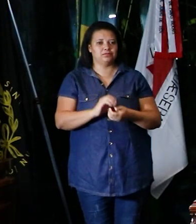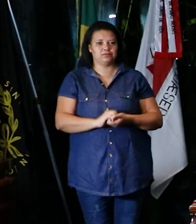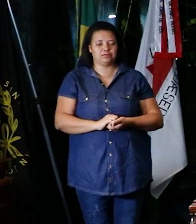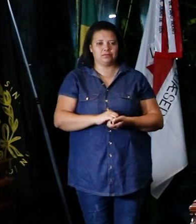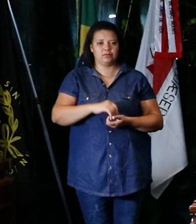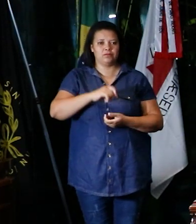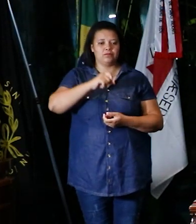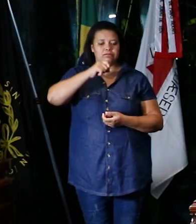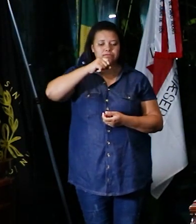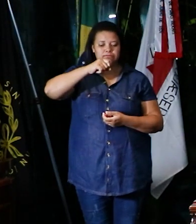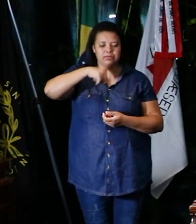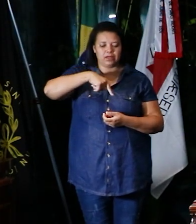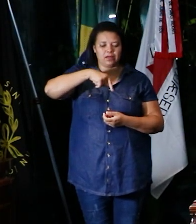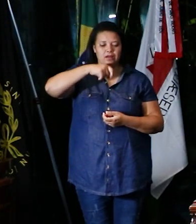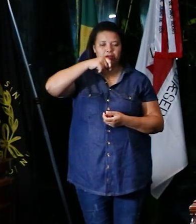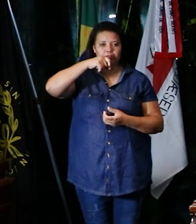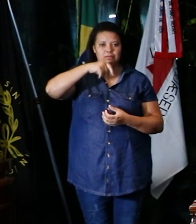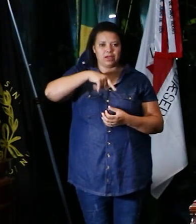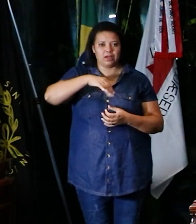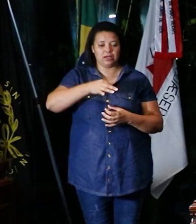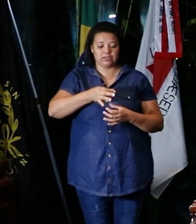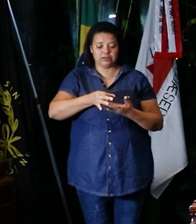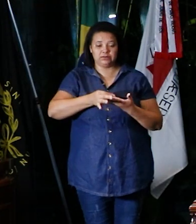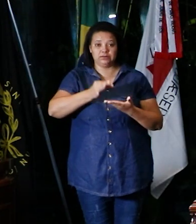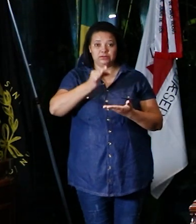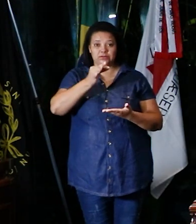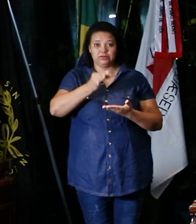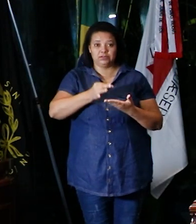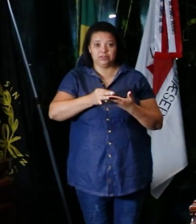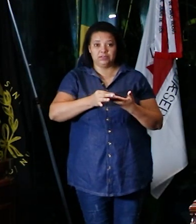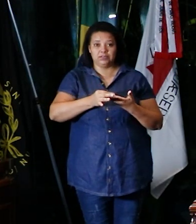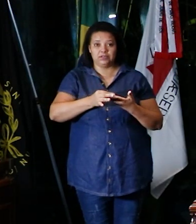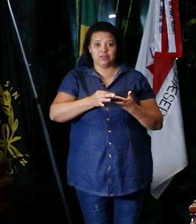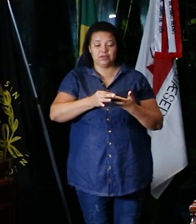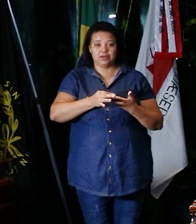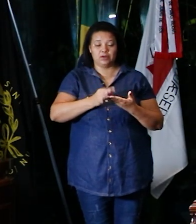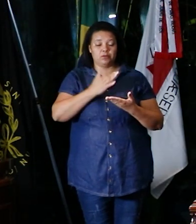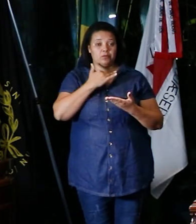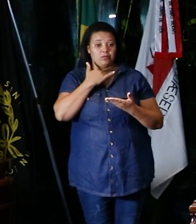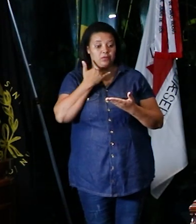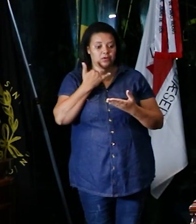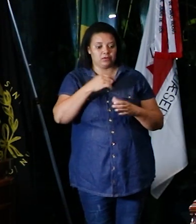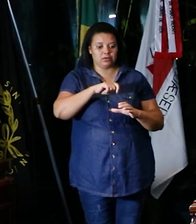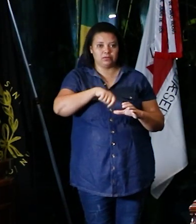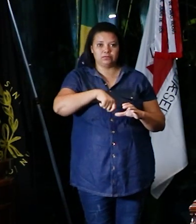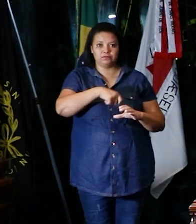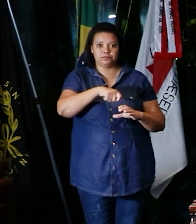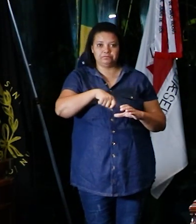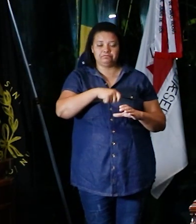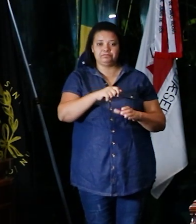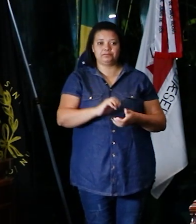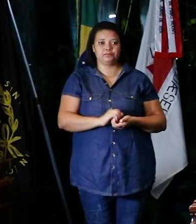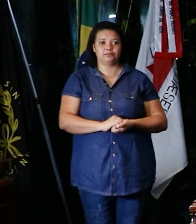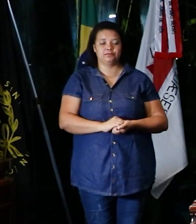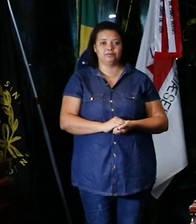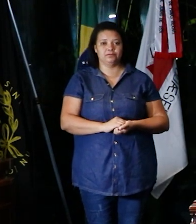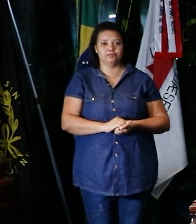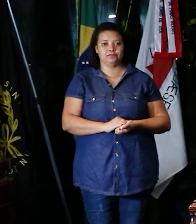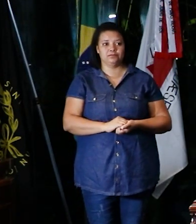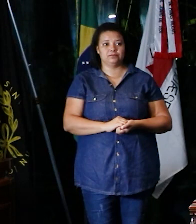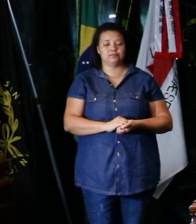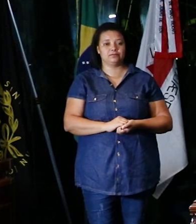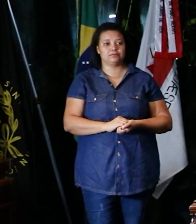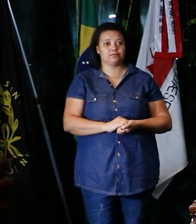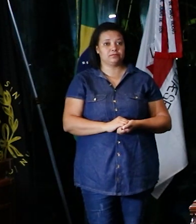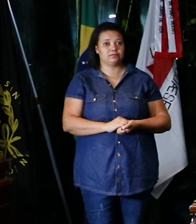Pinga sangue na xícara, a morte cozinheira. Isso aqui é impressionismo,